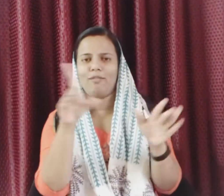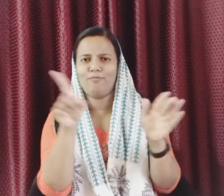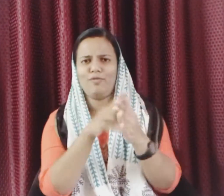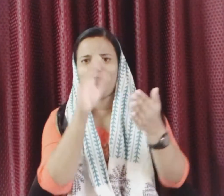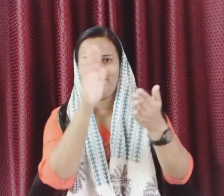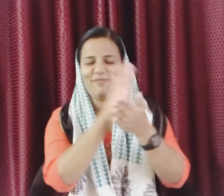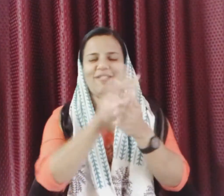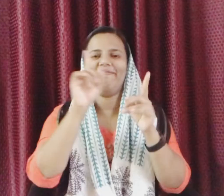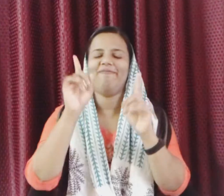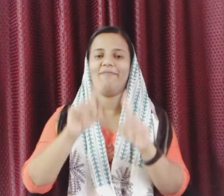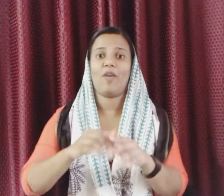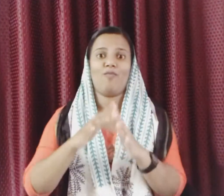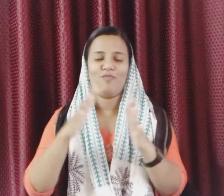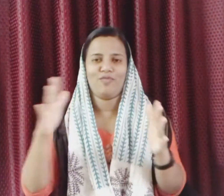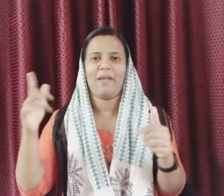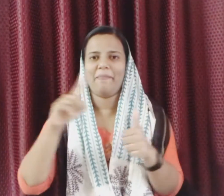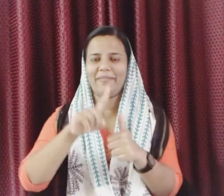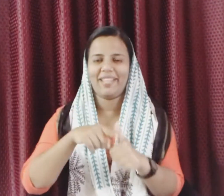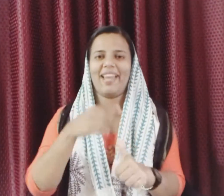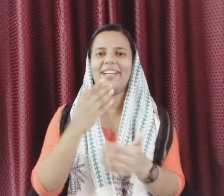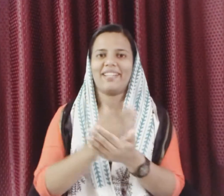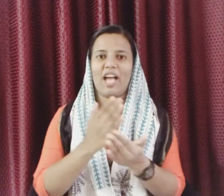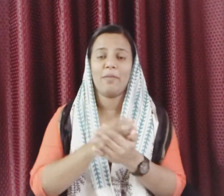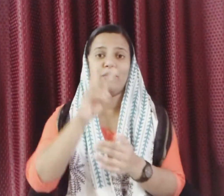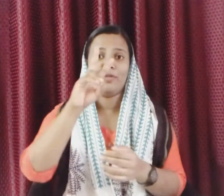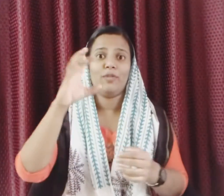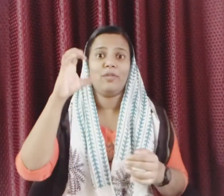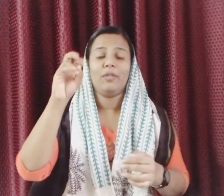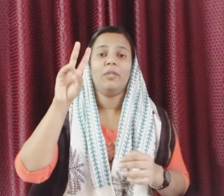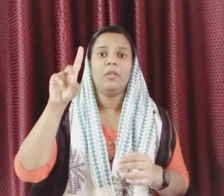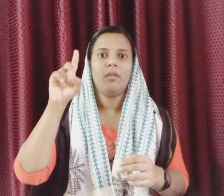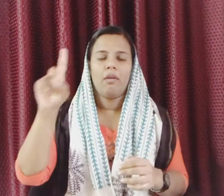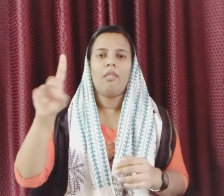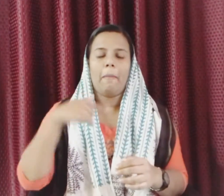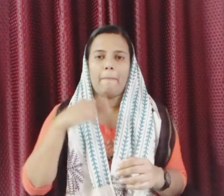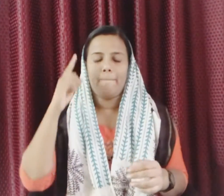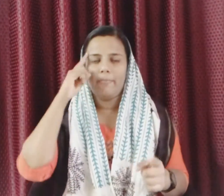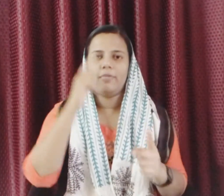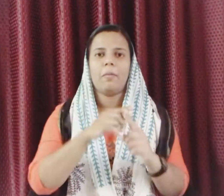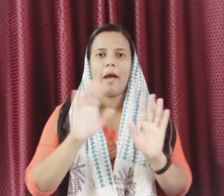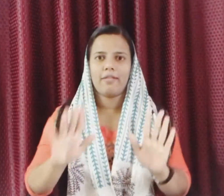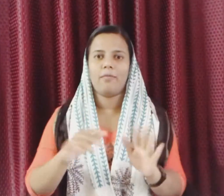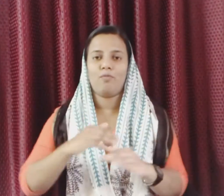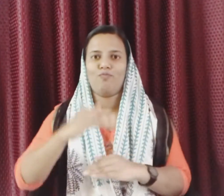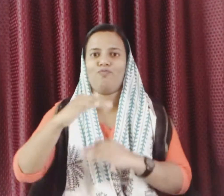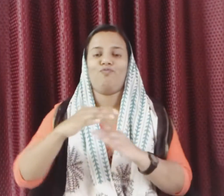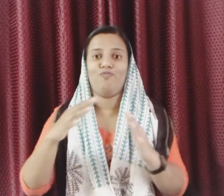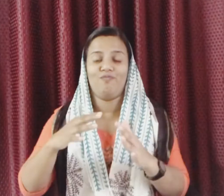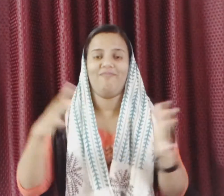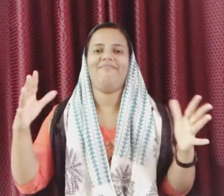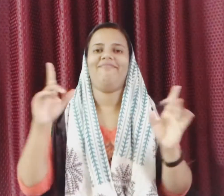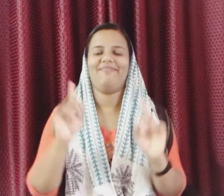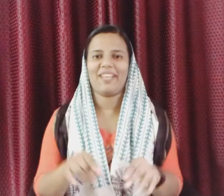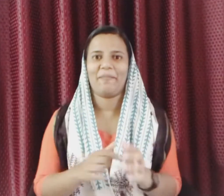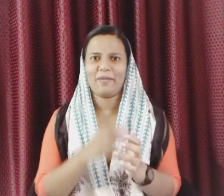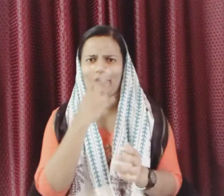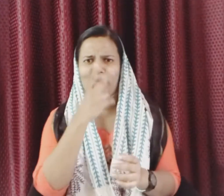കാണാൻ പാകത്തിൽ എഴുതി ഒട്ടിച്ച് വെക്കണം. അത് വളരെ ഇമ്പോർട്ടൻ്റ് ആണ്. 2021 നിങ്ങളുടെ ലക്ഷ്യം ഇതാണ്, വളരും, വർദ്ധിക്കും, പെരുകും. നിങ്ങൾക്ക്